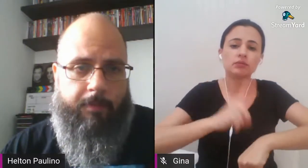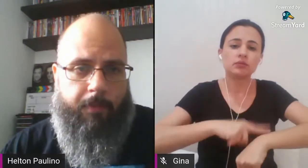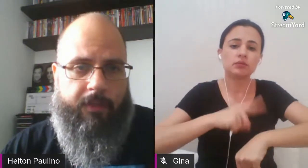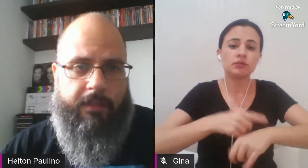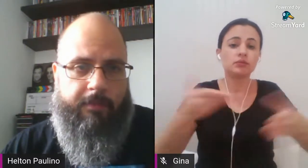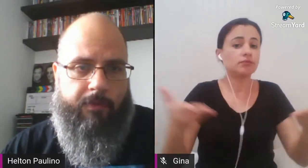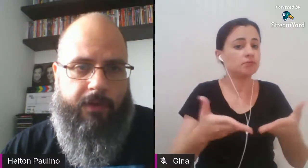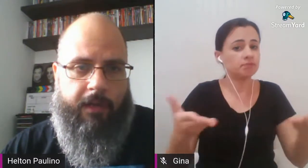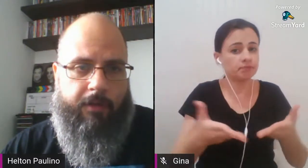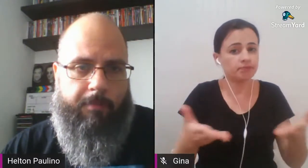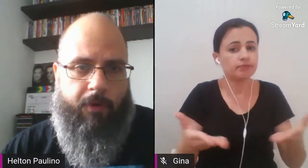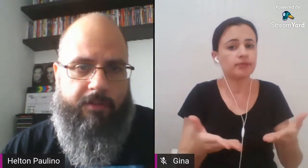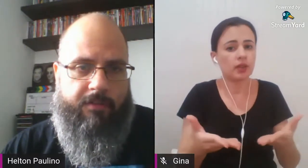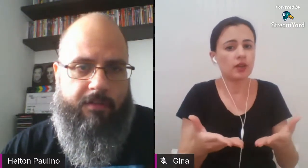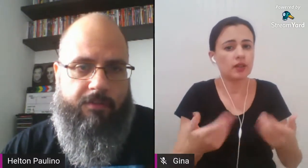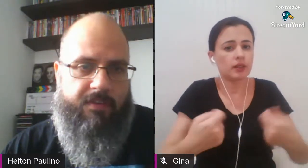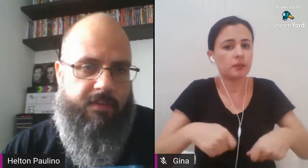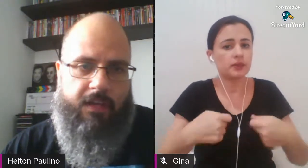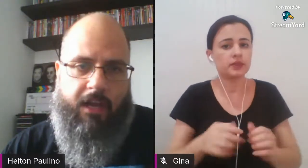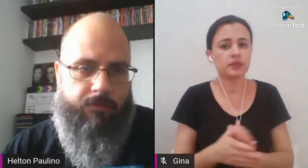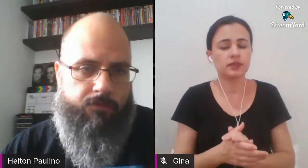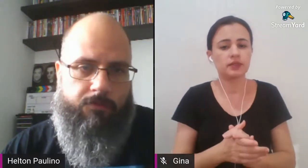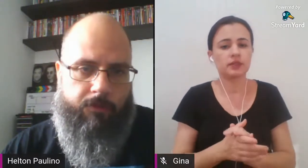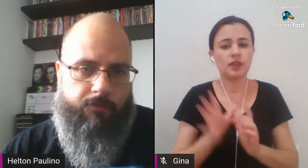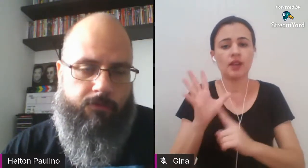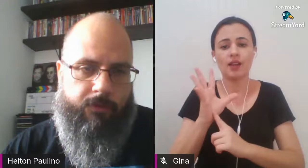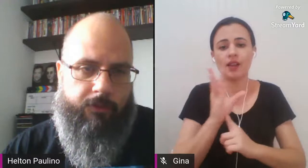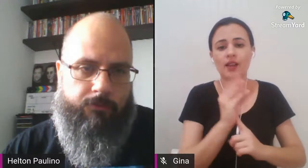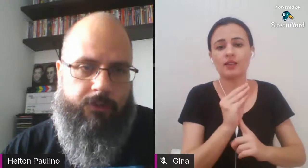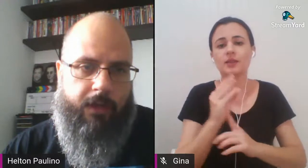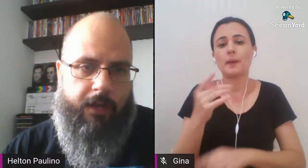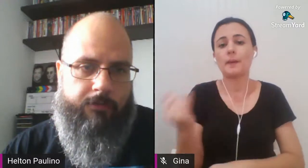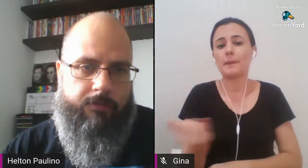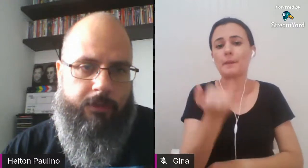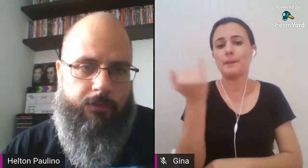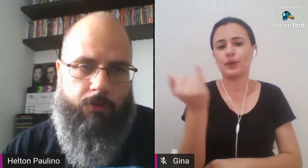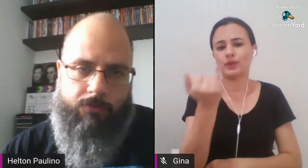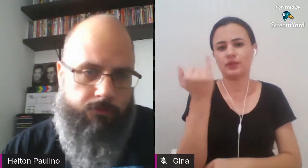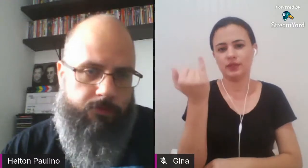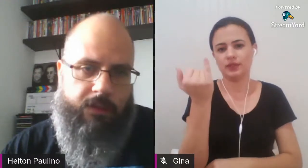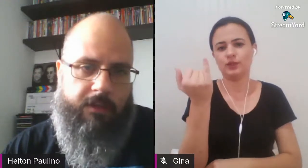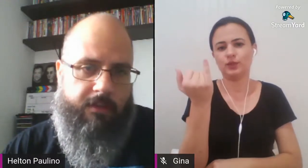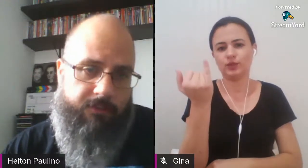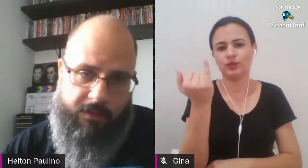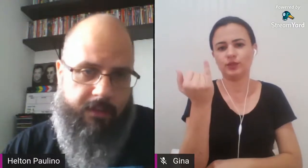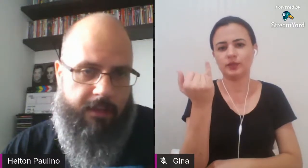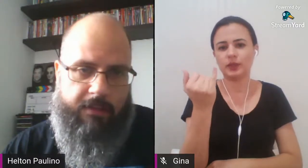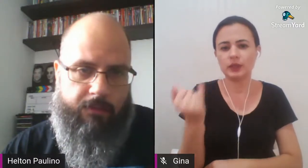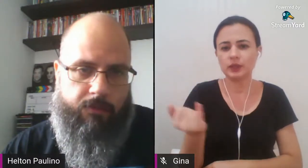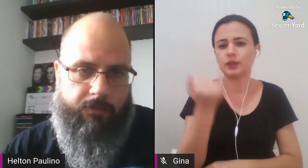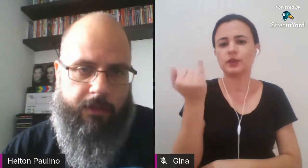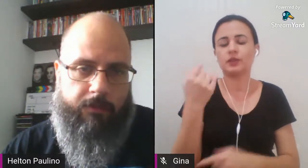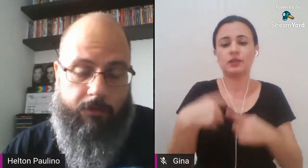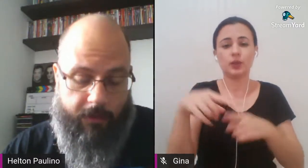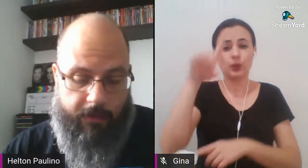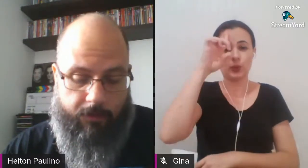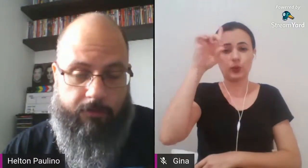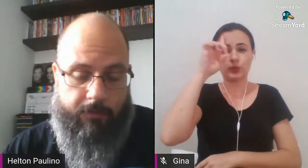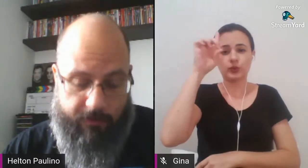arte ela é tão importante porque ela não pode se desvencilhar dos nossos contextos diários, e todos os dias a gente